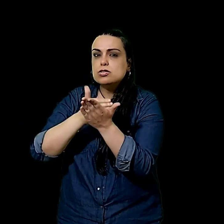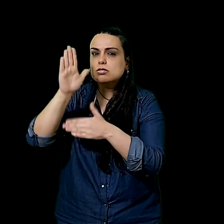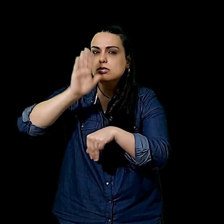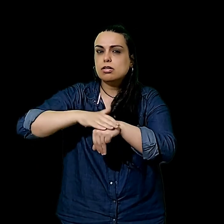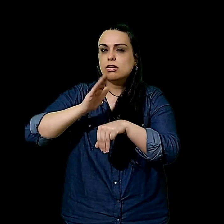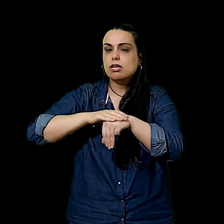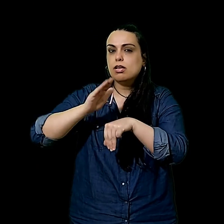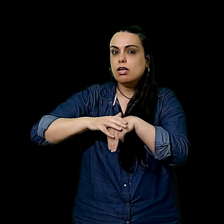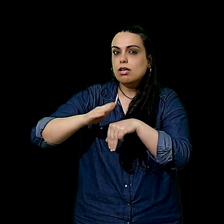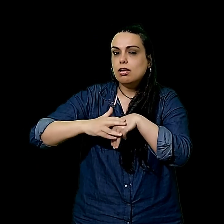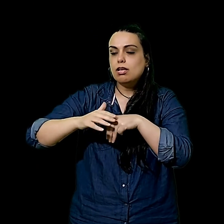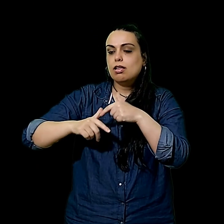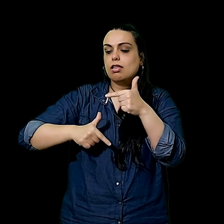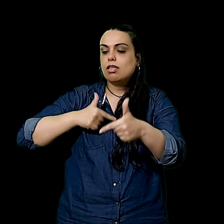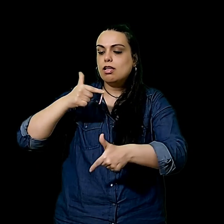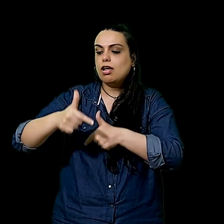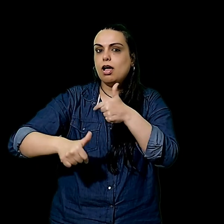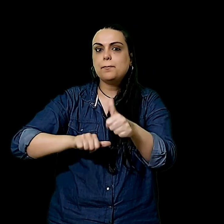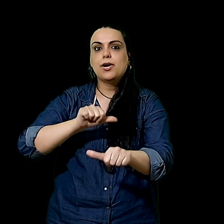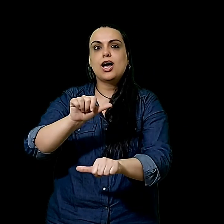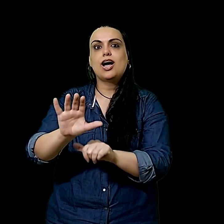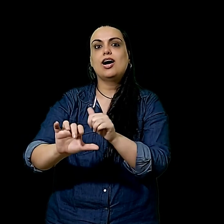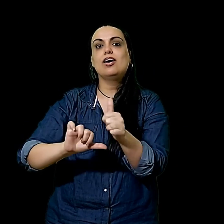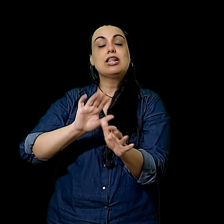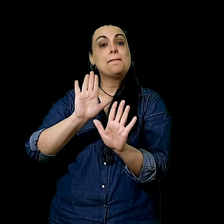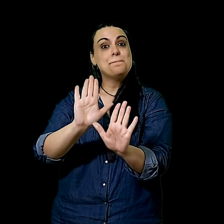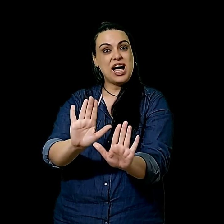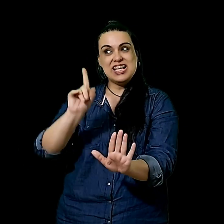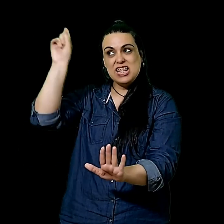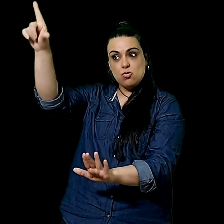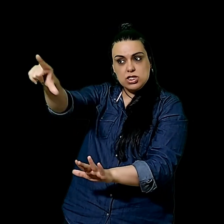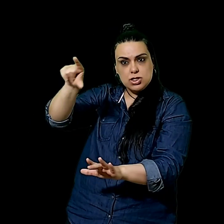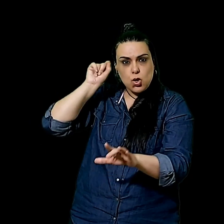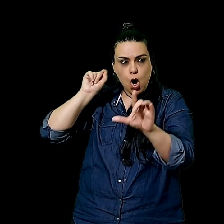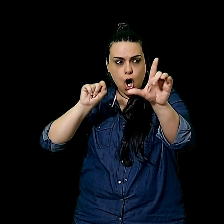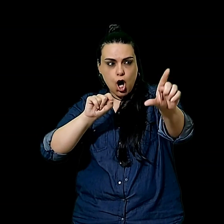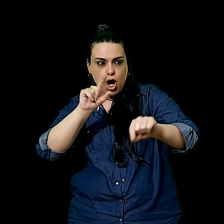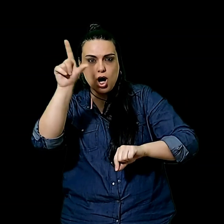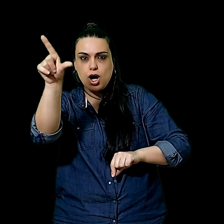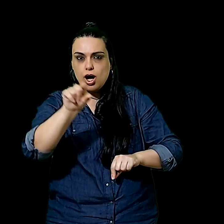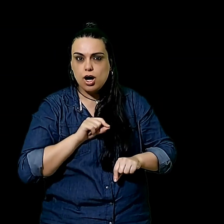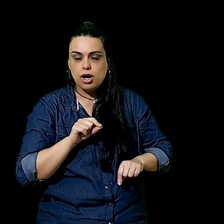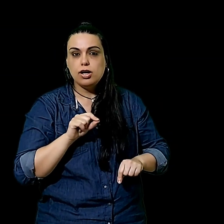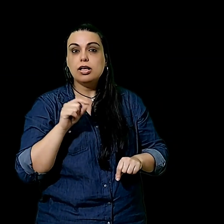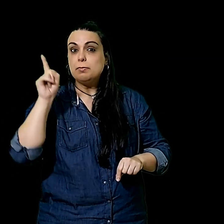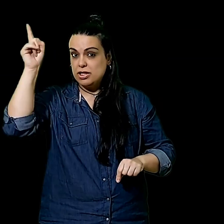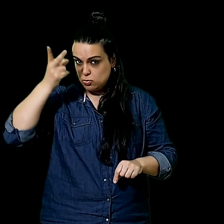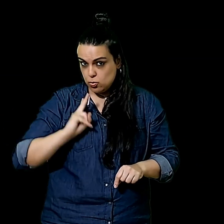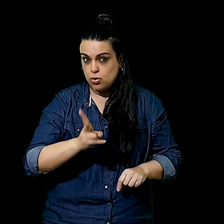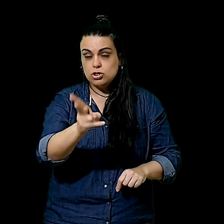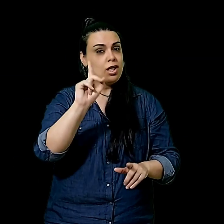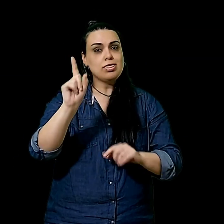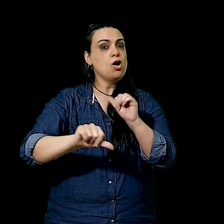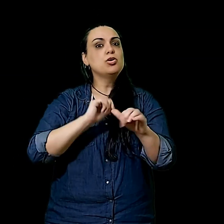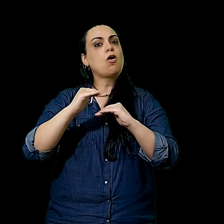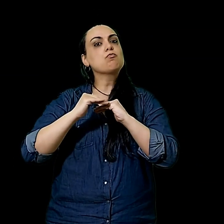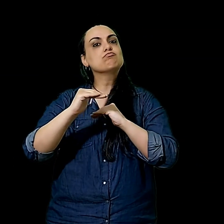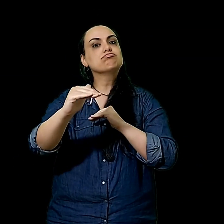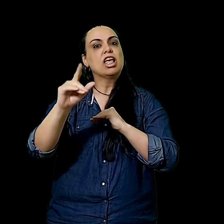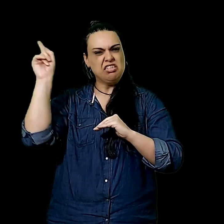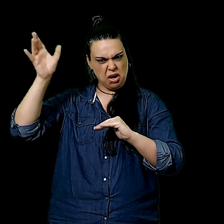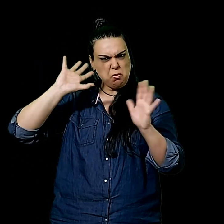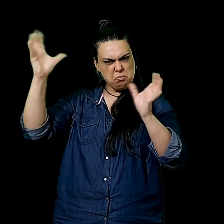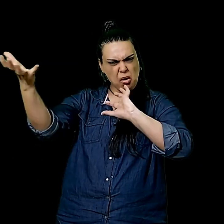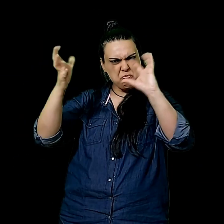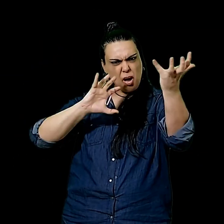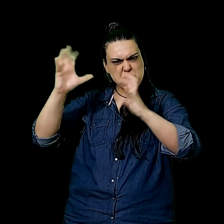agir podem mudar. Mas o fato de sermos escolhidos para que Deus continue agindo não muda. Então a